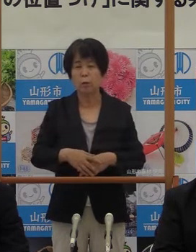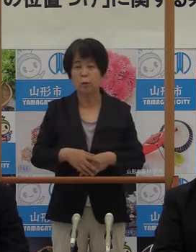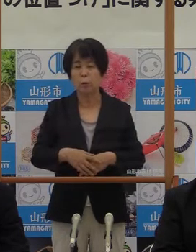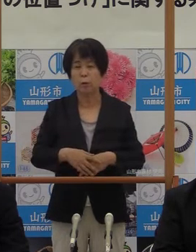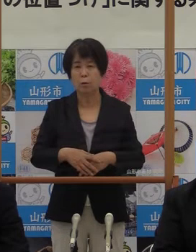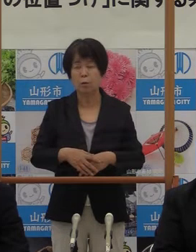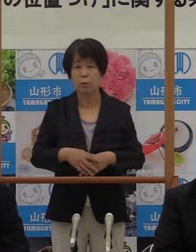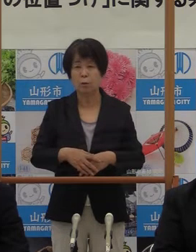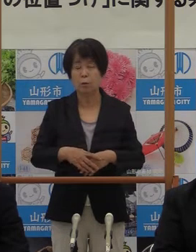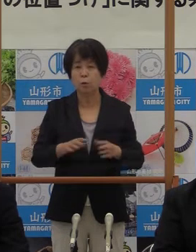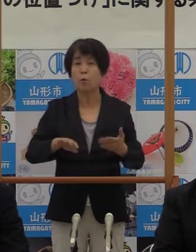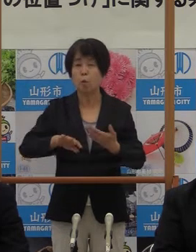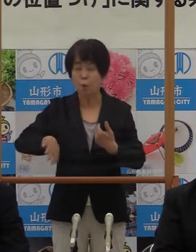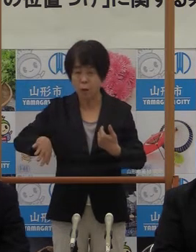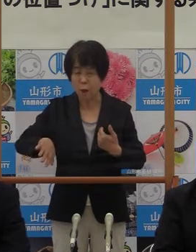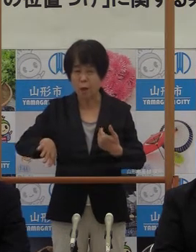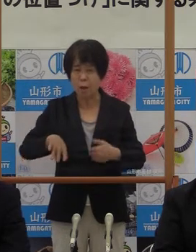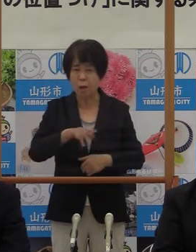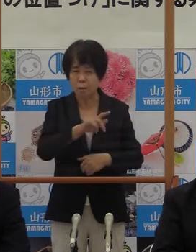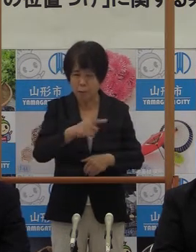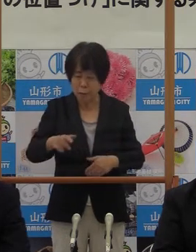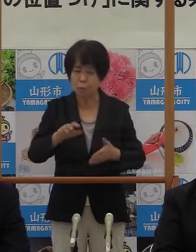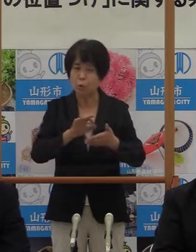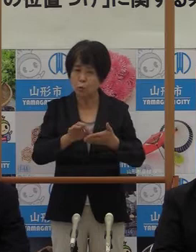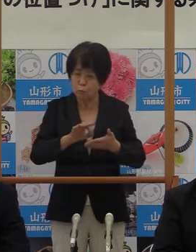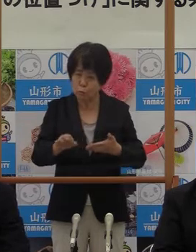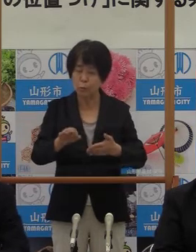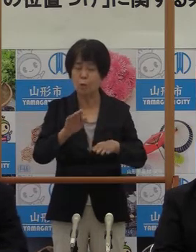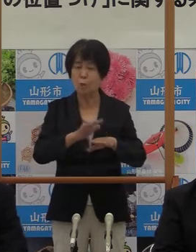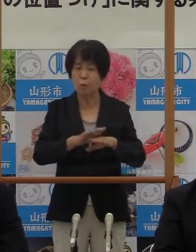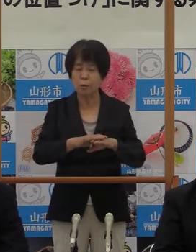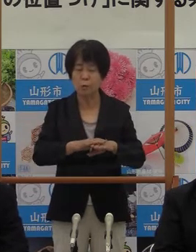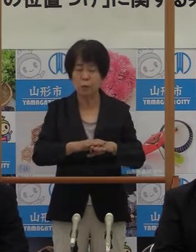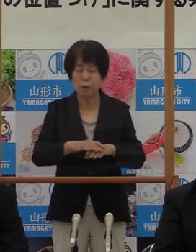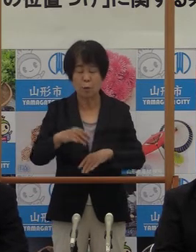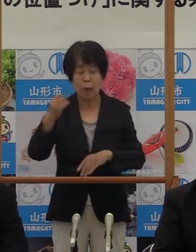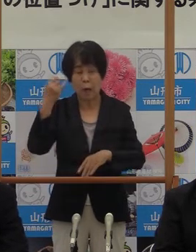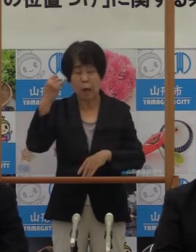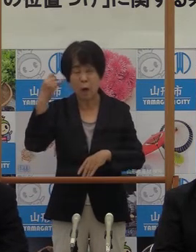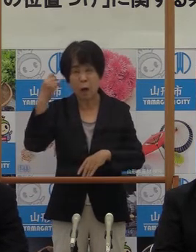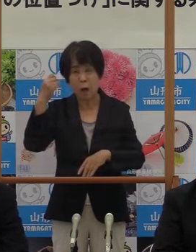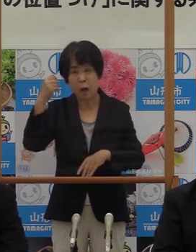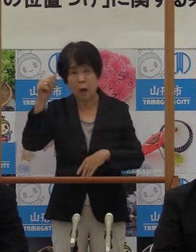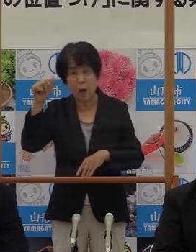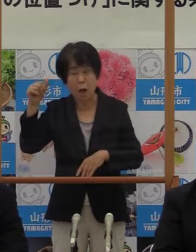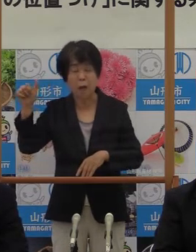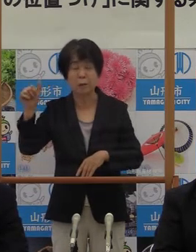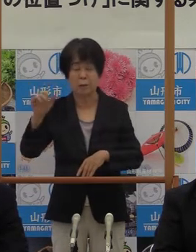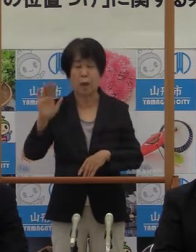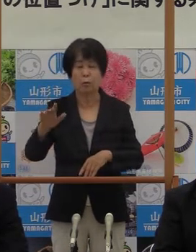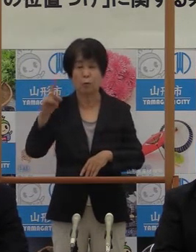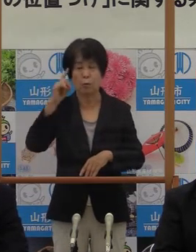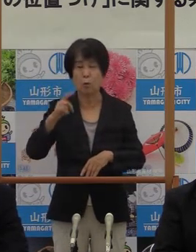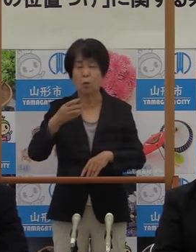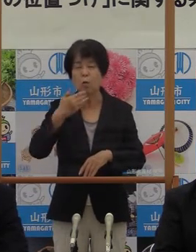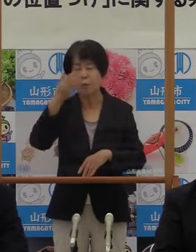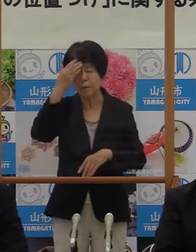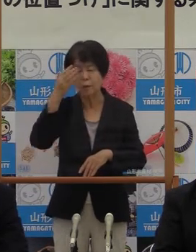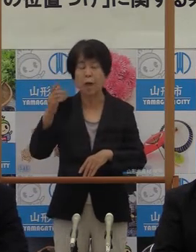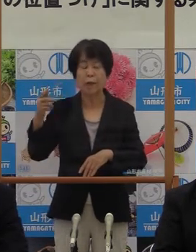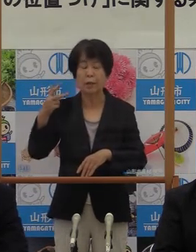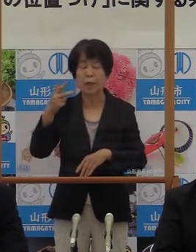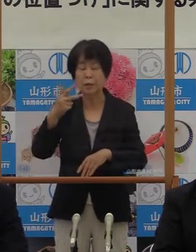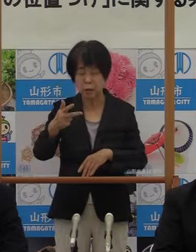このその他ですね、さまざま活用方法についてはアイデアはあると思います。酒田市に相馬郎さんという